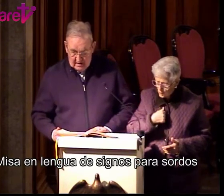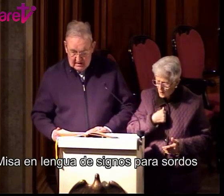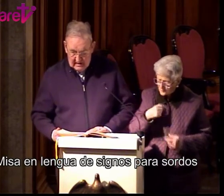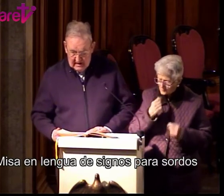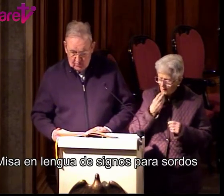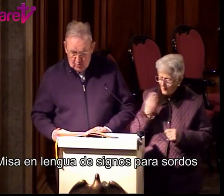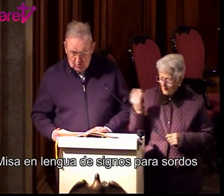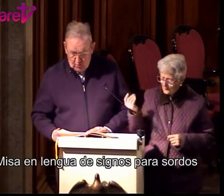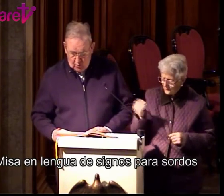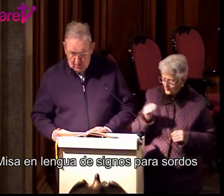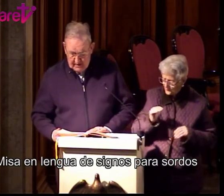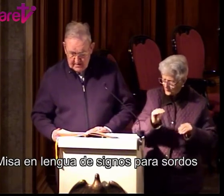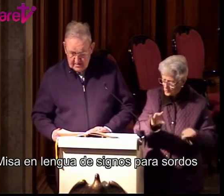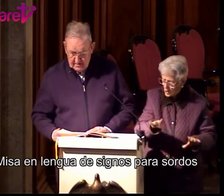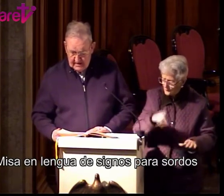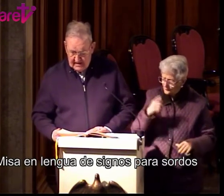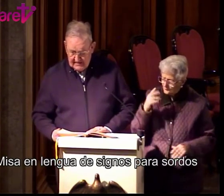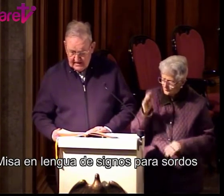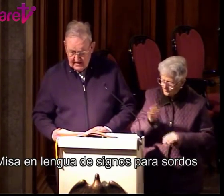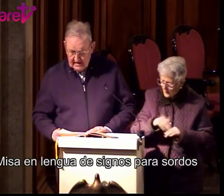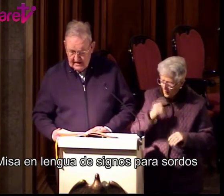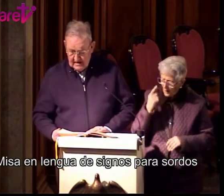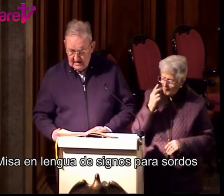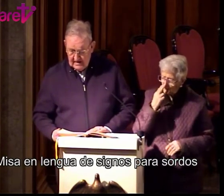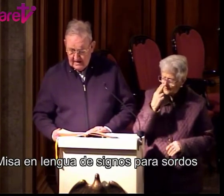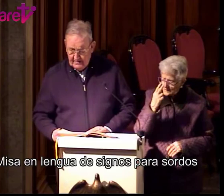llena tu cuerno de aceite y vete.